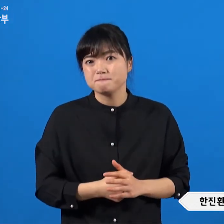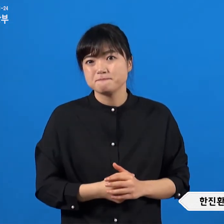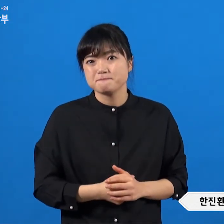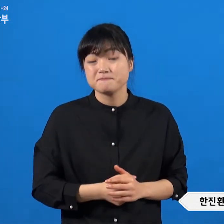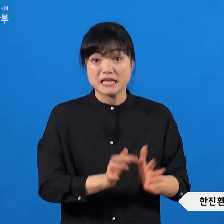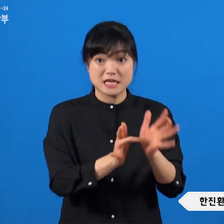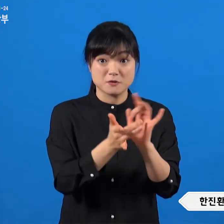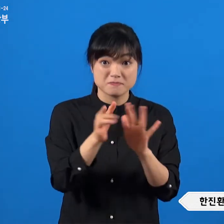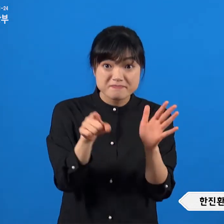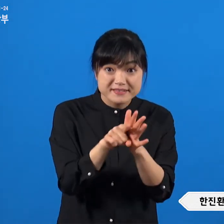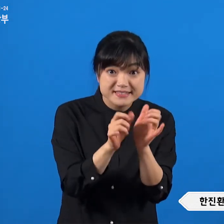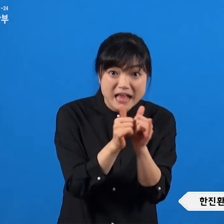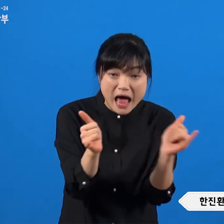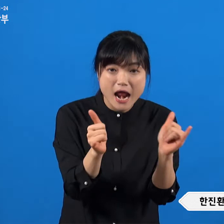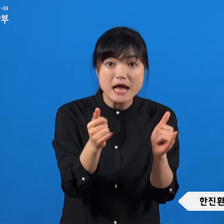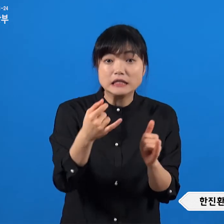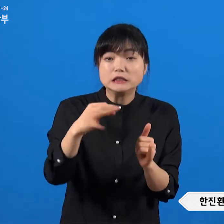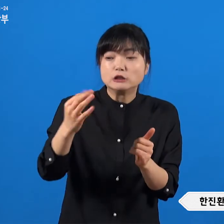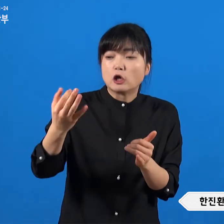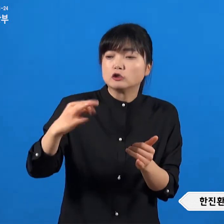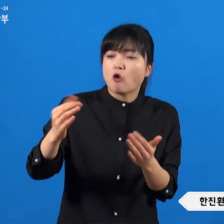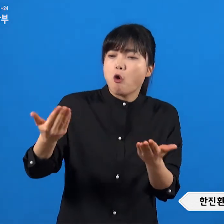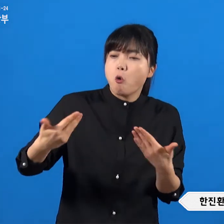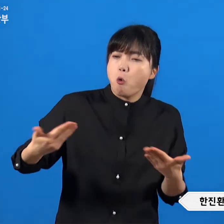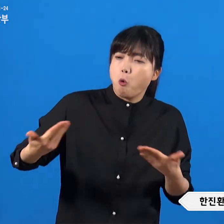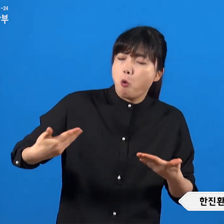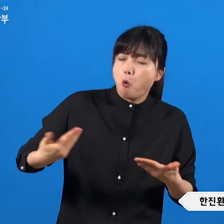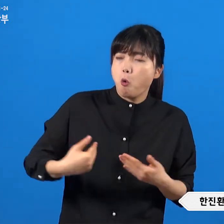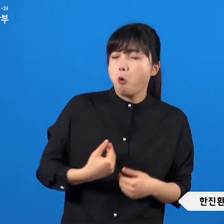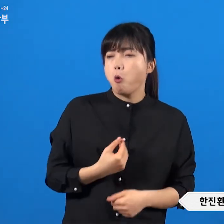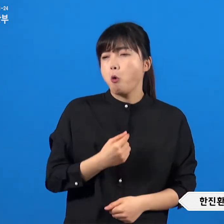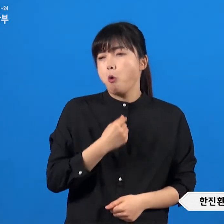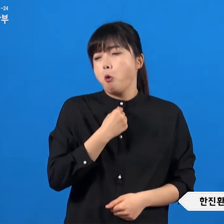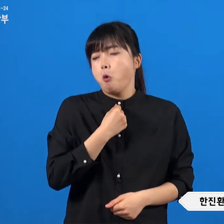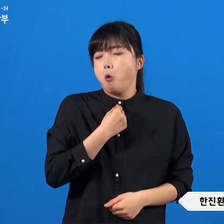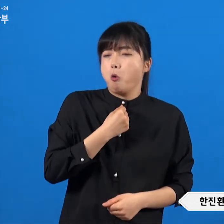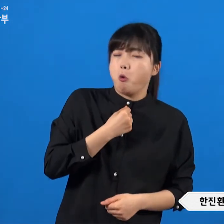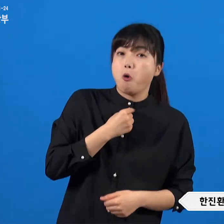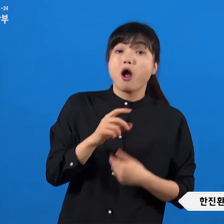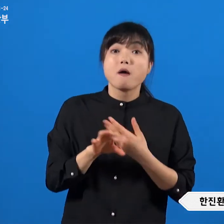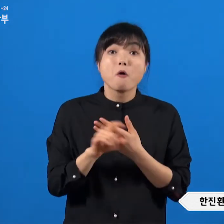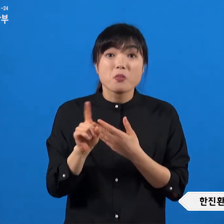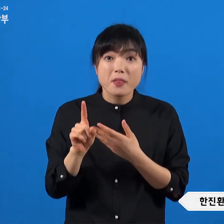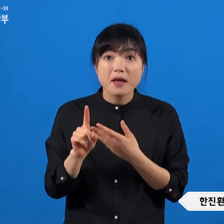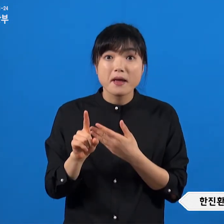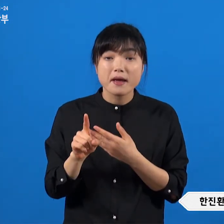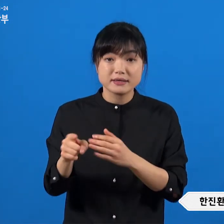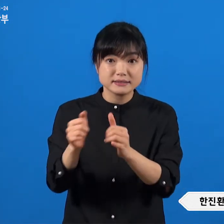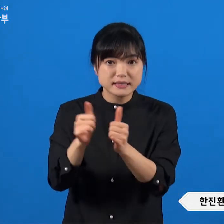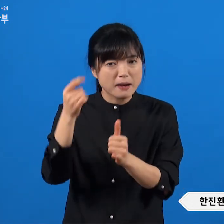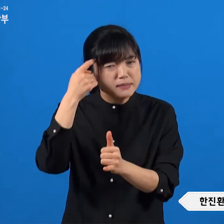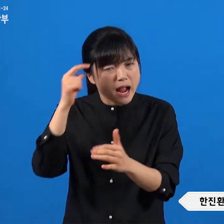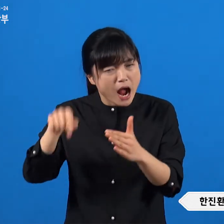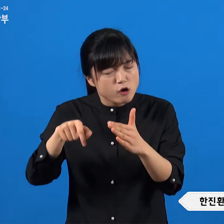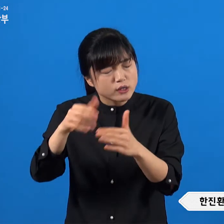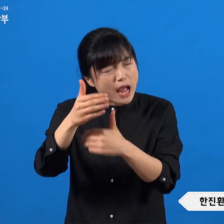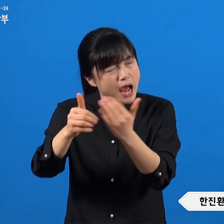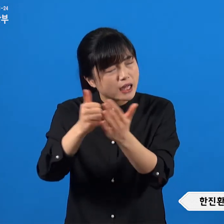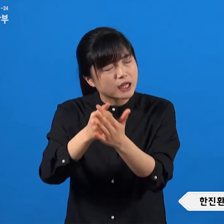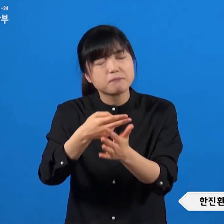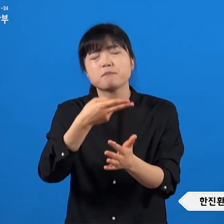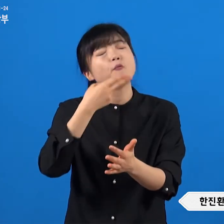예수 믿는 사람이 인정 중독에 사로잡혀서 살고 있다면 그 사람 의식 속에 하나님이 없는